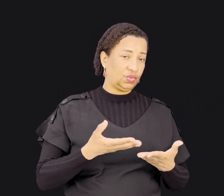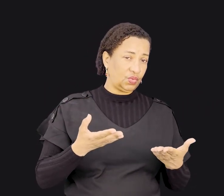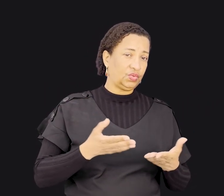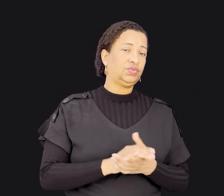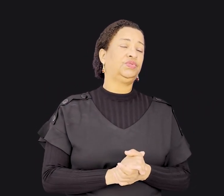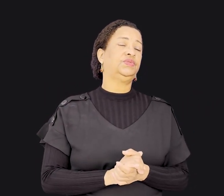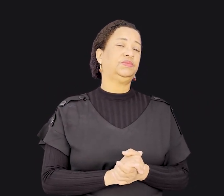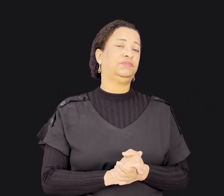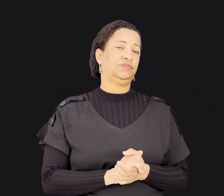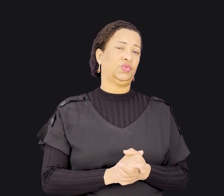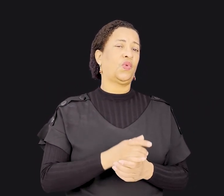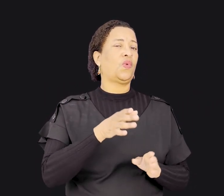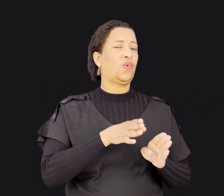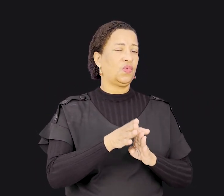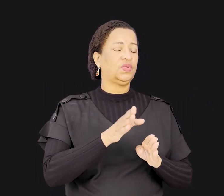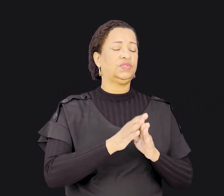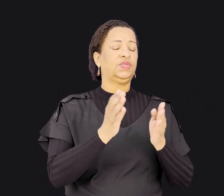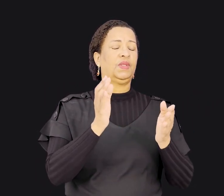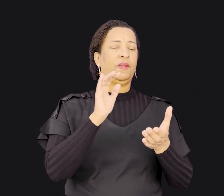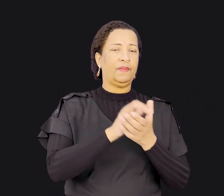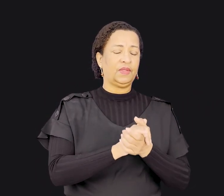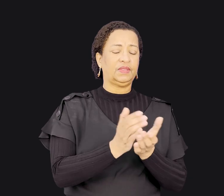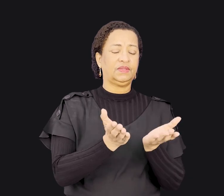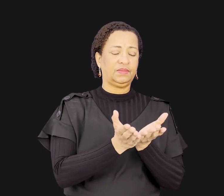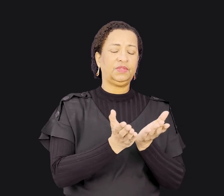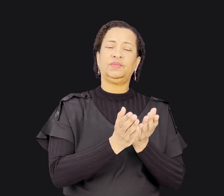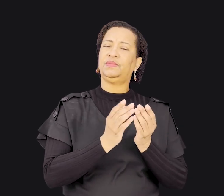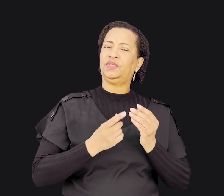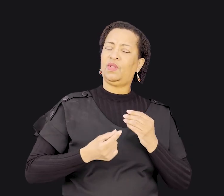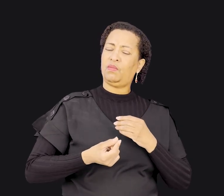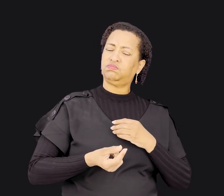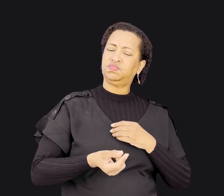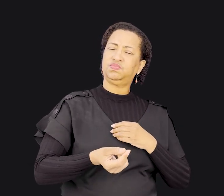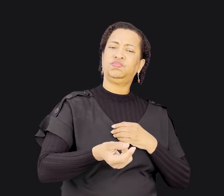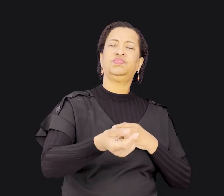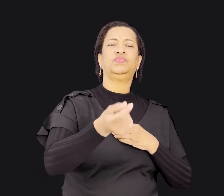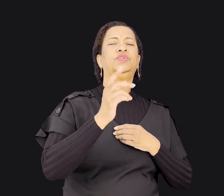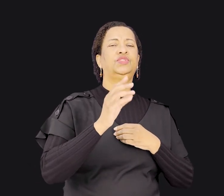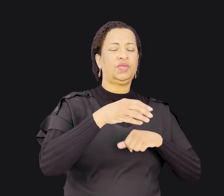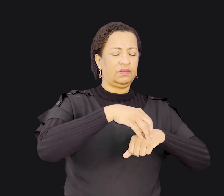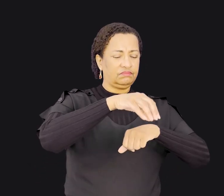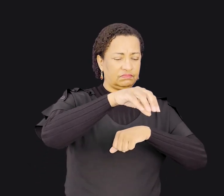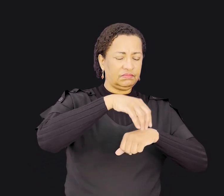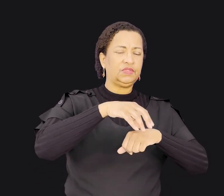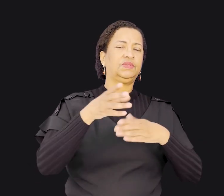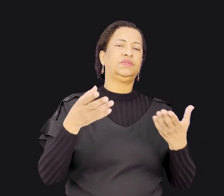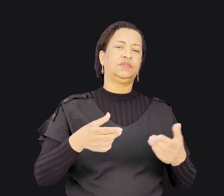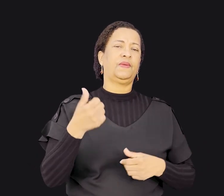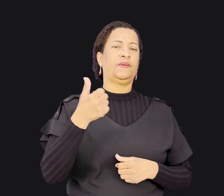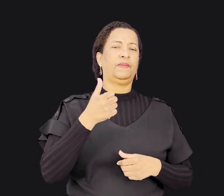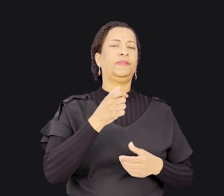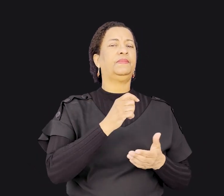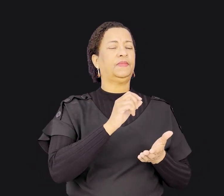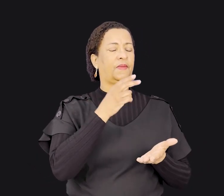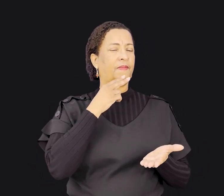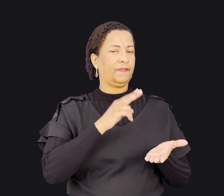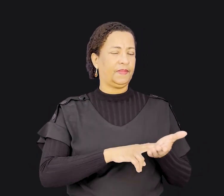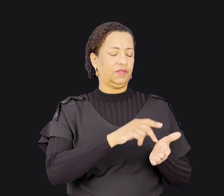casamento da Bíblia vai além do tempo. Dura para sempre. Já compartilhei essa passagem de 1 Pedro capítulo 3 com